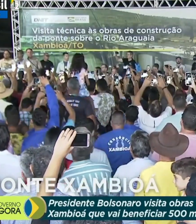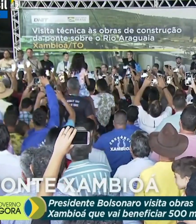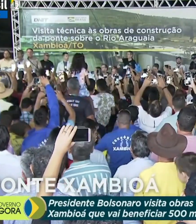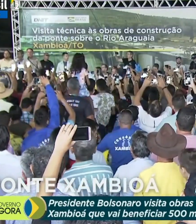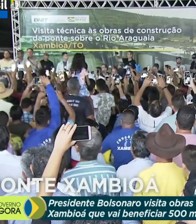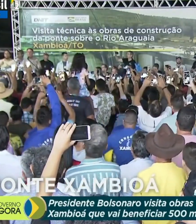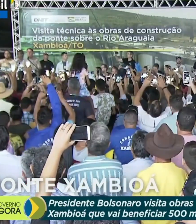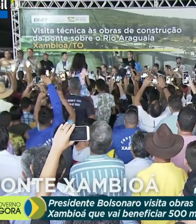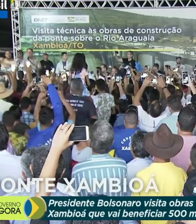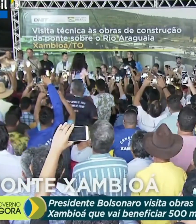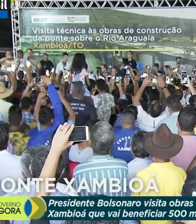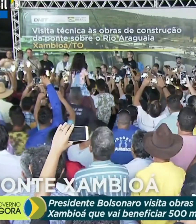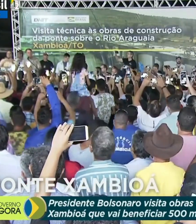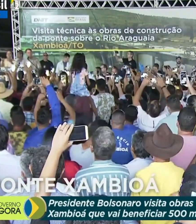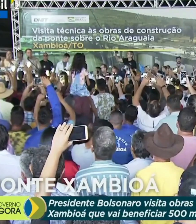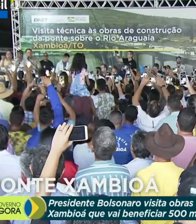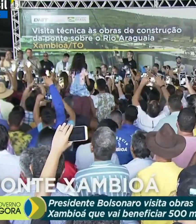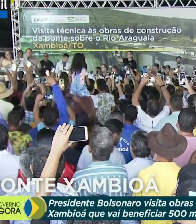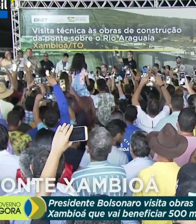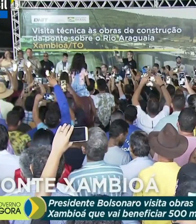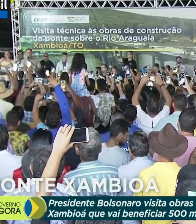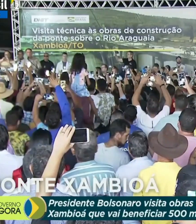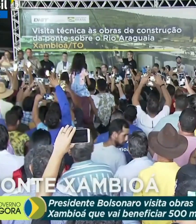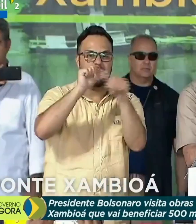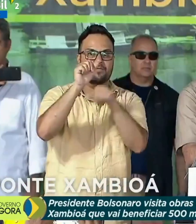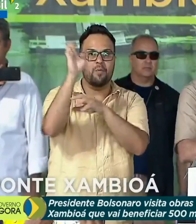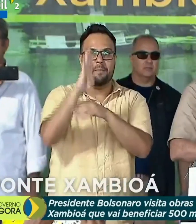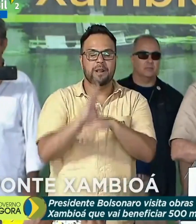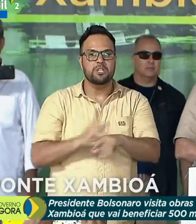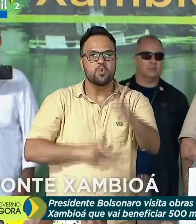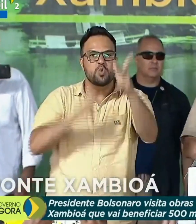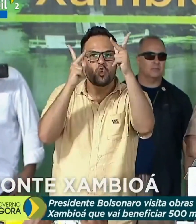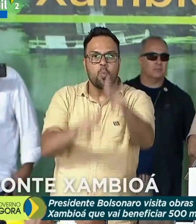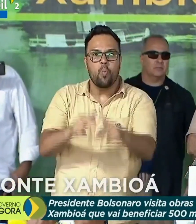aqueles que queriam fazer do Brasil uma Cuba.